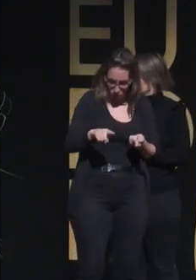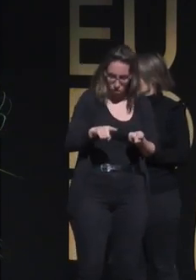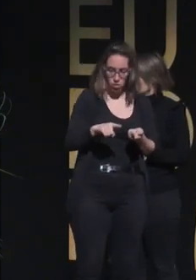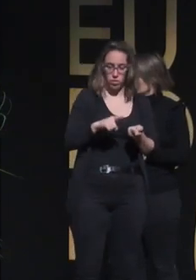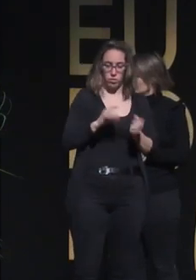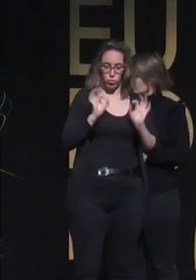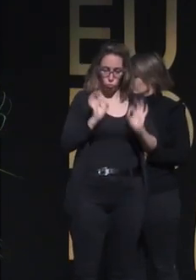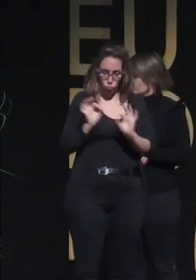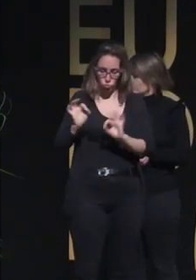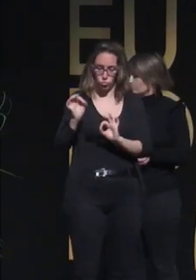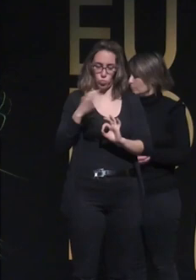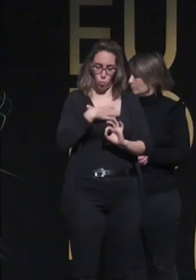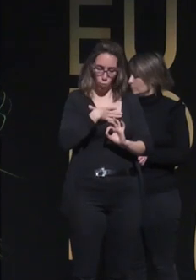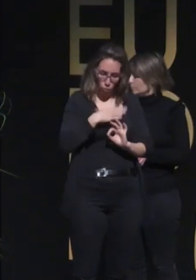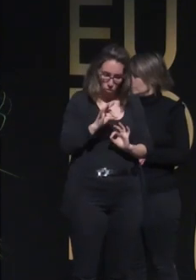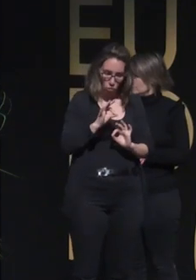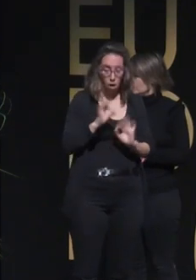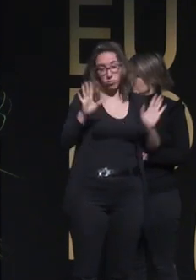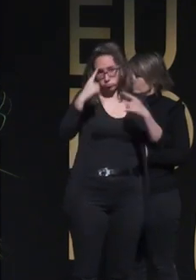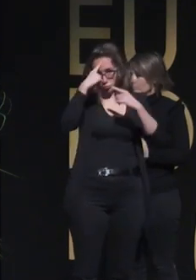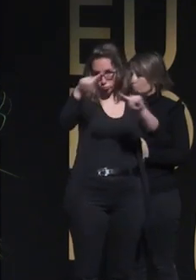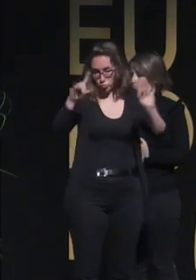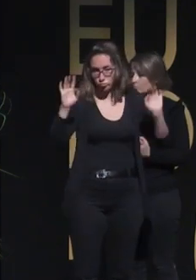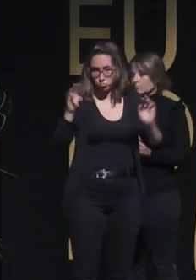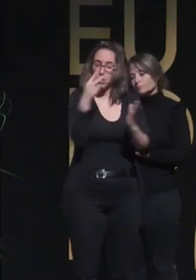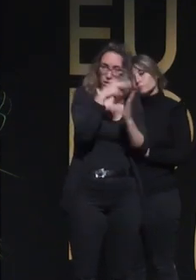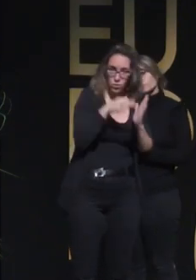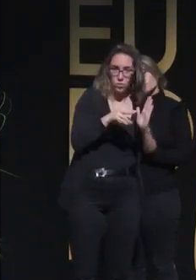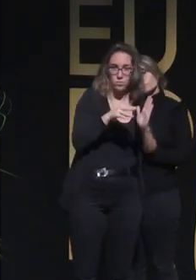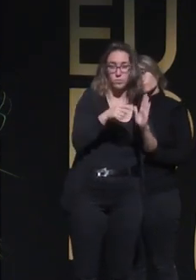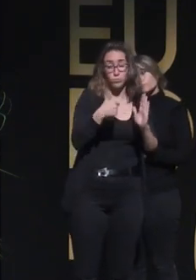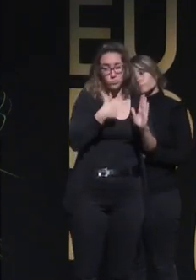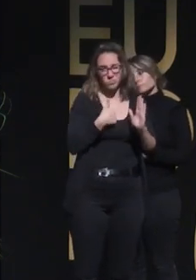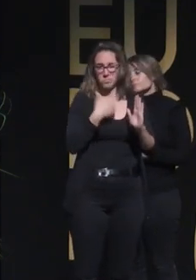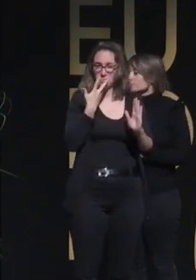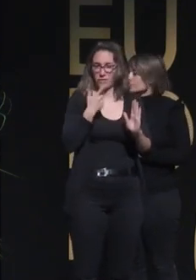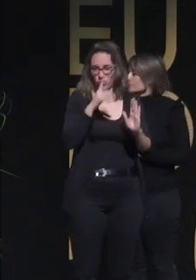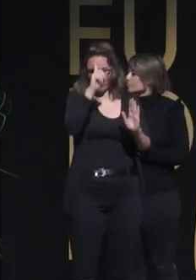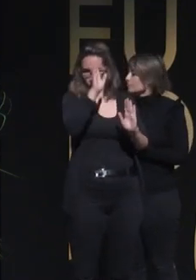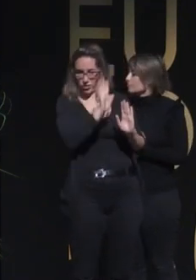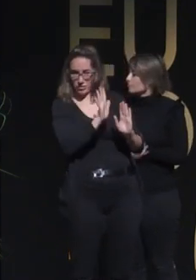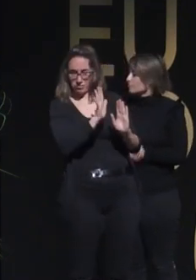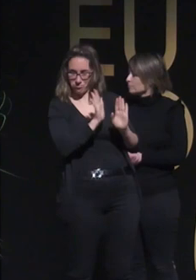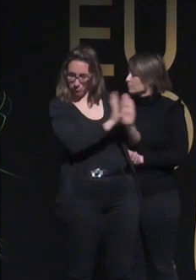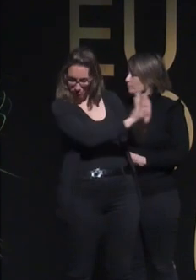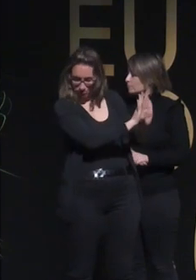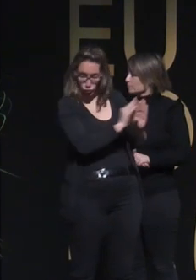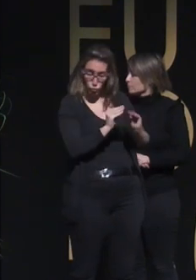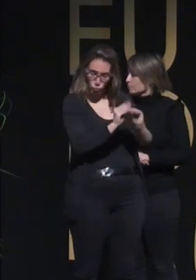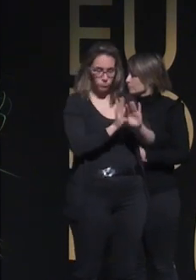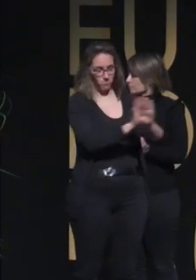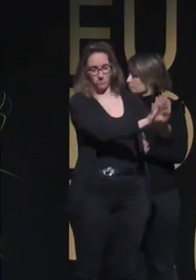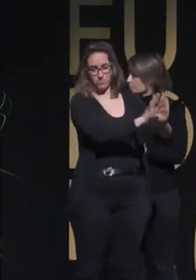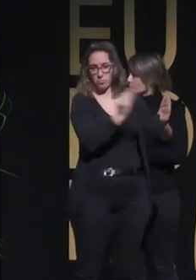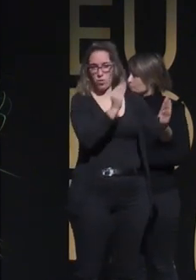cantidad ajustada, tú mismo, ¿no? Léelo. Yo prefiero no saber, yo prefiero no entrar. Creo que es mucho